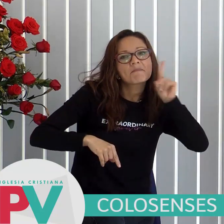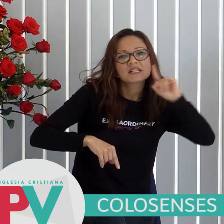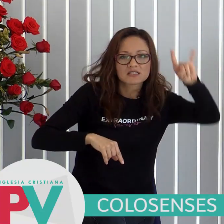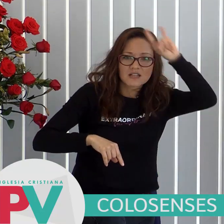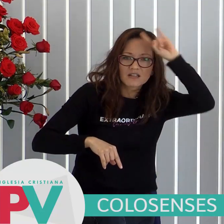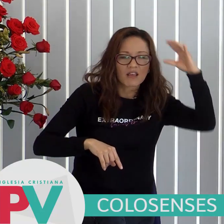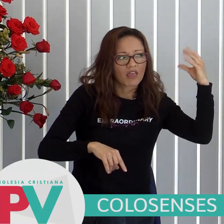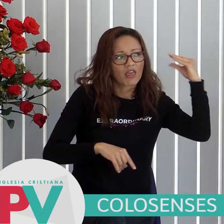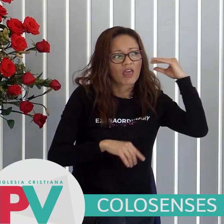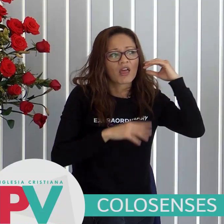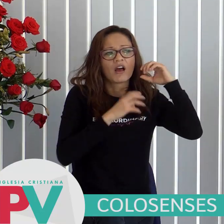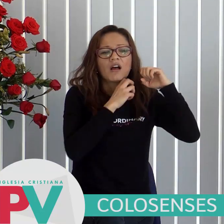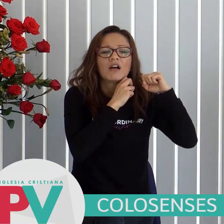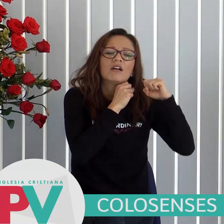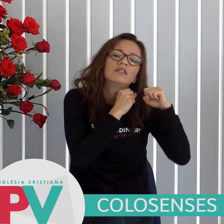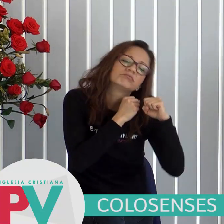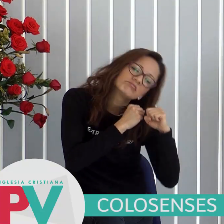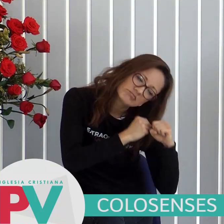lo subyuguen?